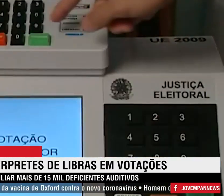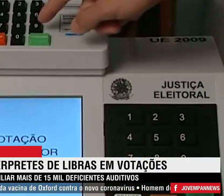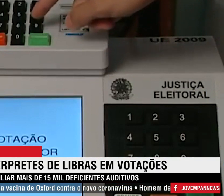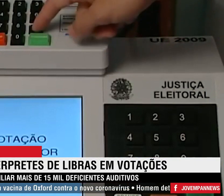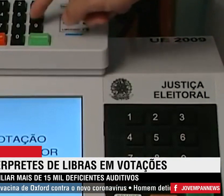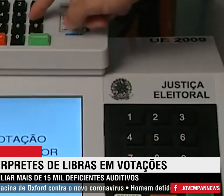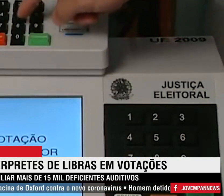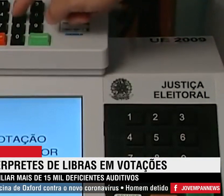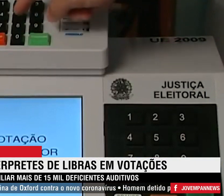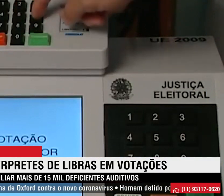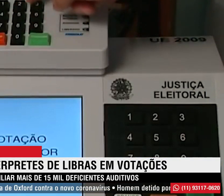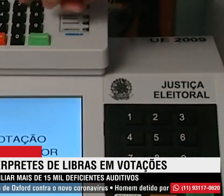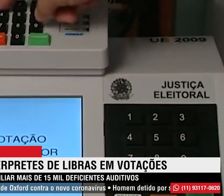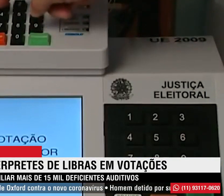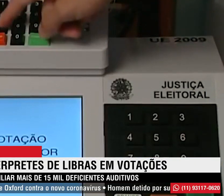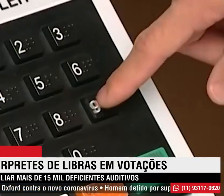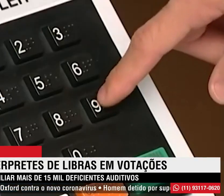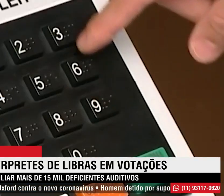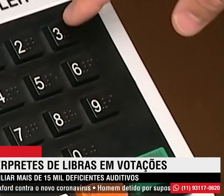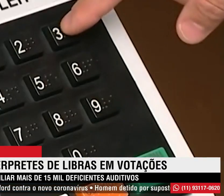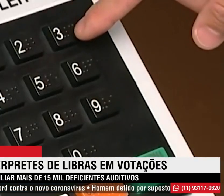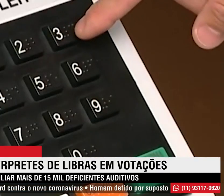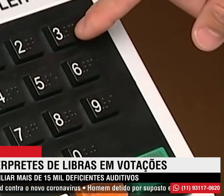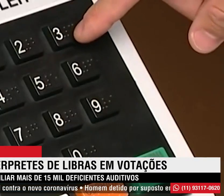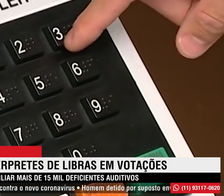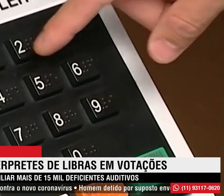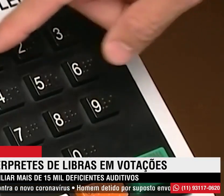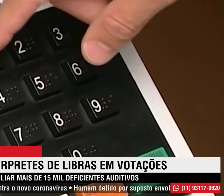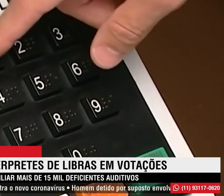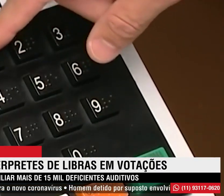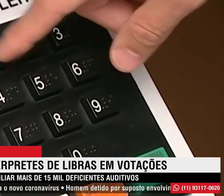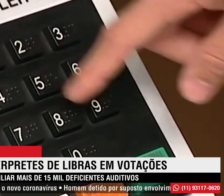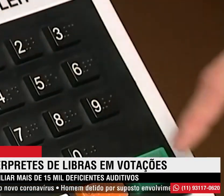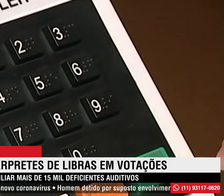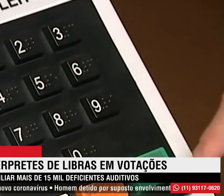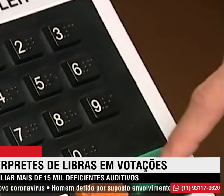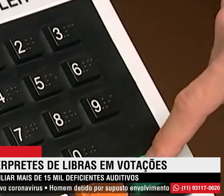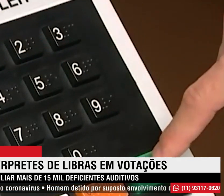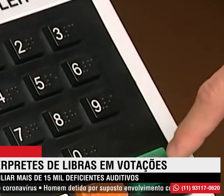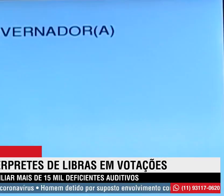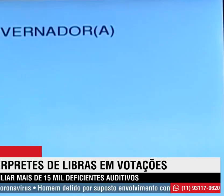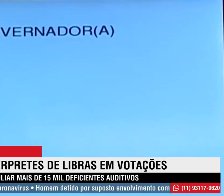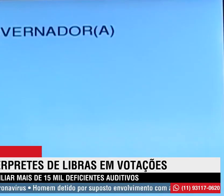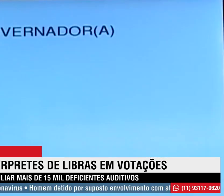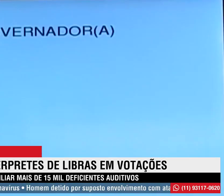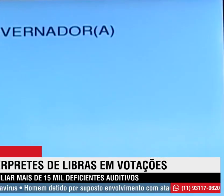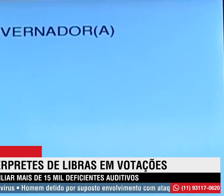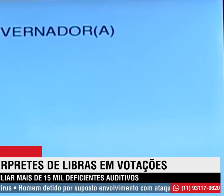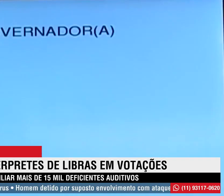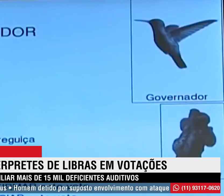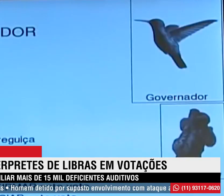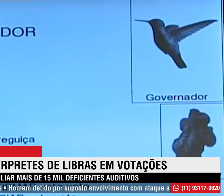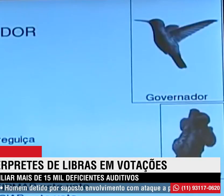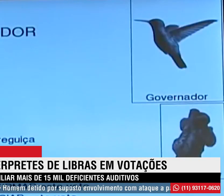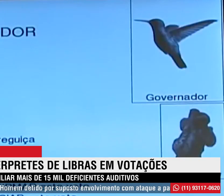Estado de São Paulo a justiça eleitoral contará com o apoio de 756 colaboradores com conhecimento em